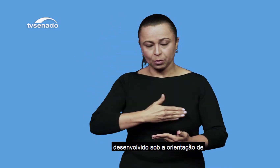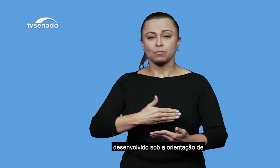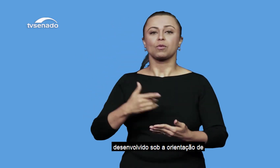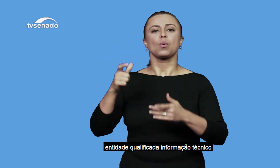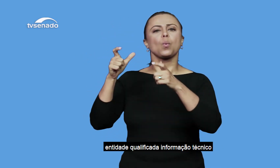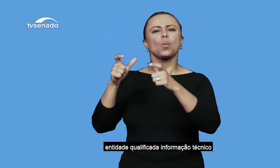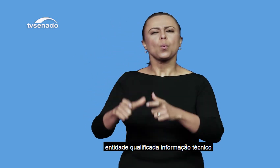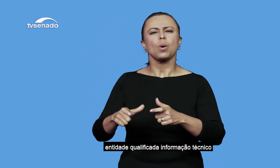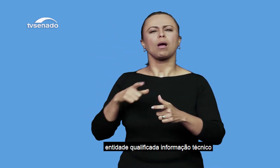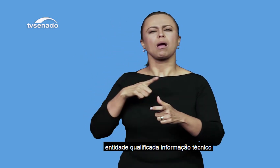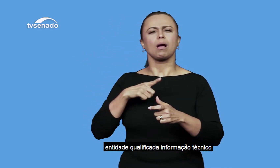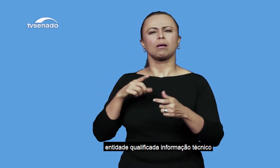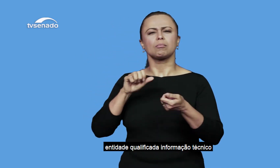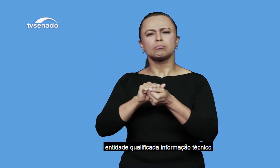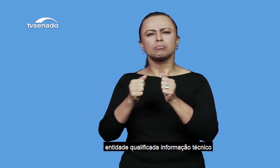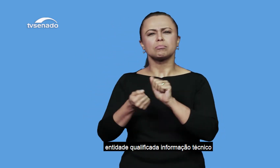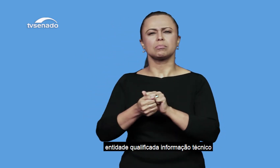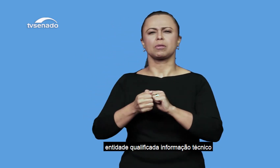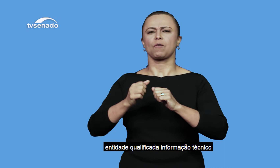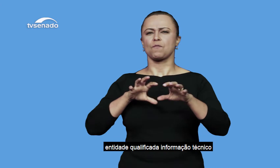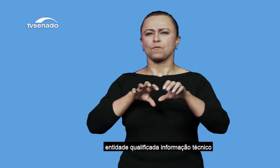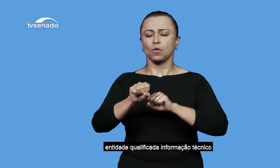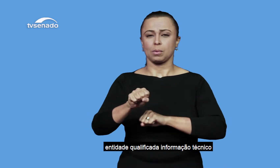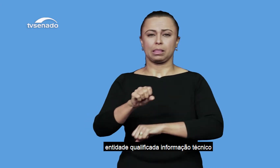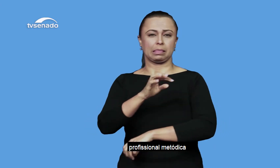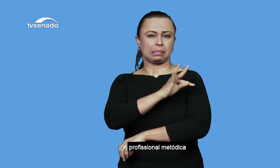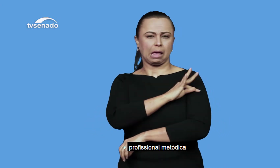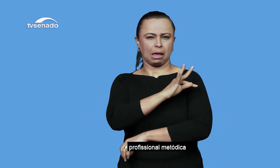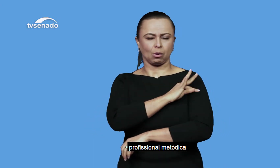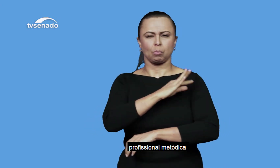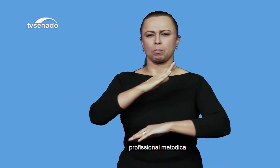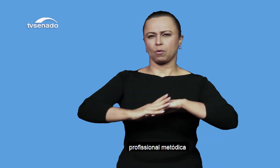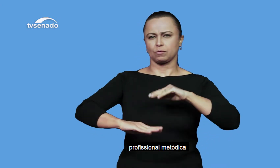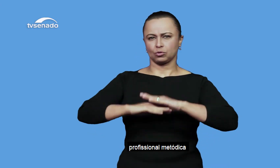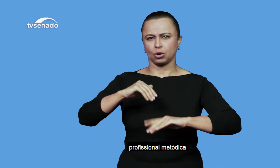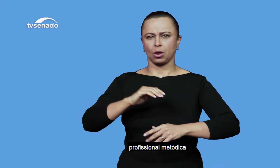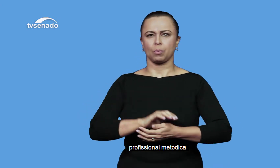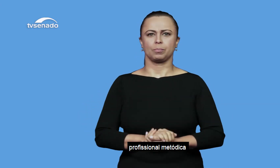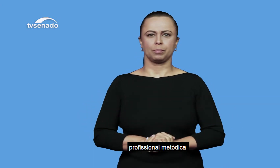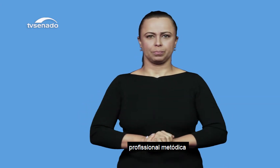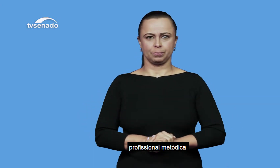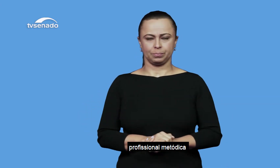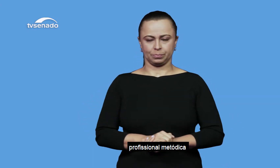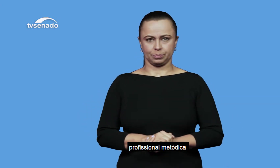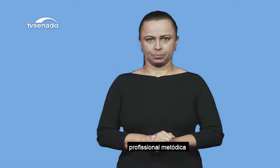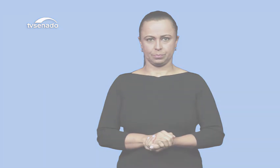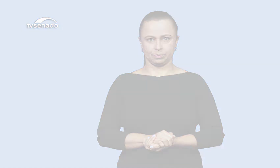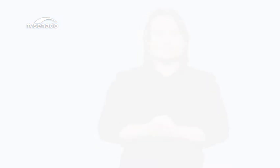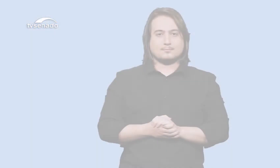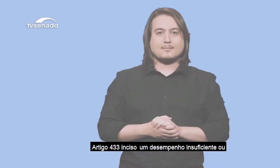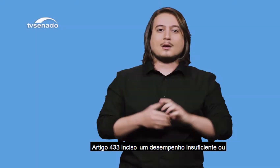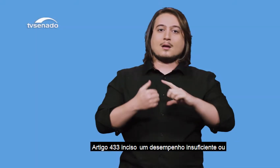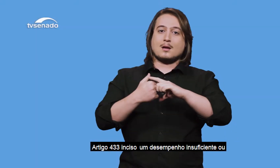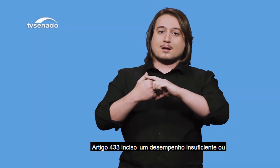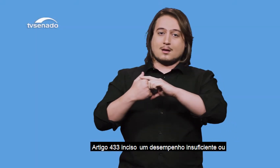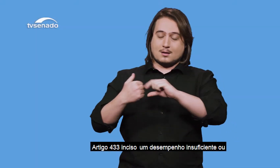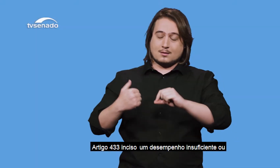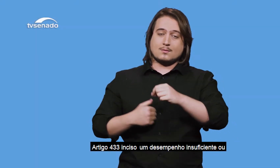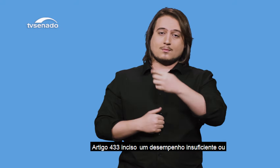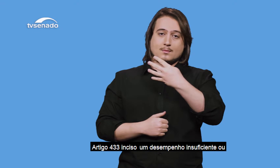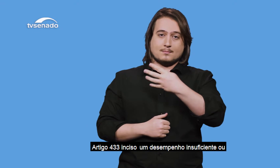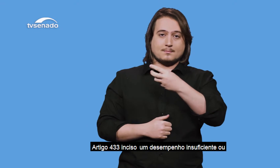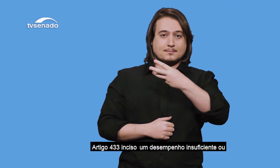orientação de entidade qualificada informação técnico profissional metódica artigo